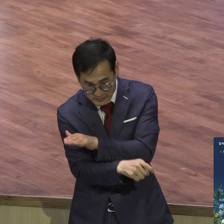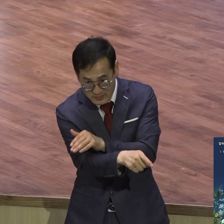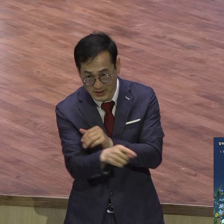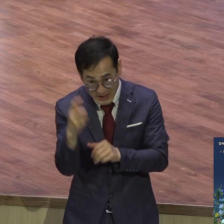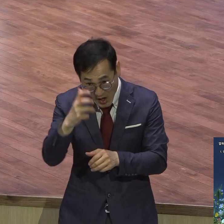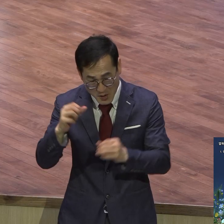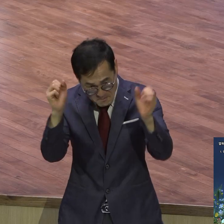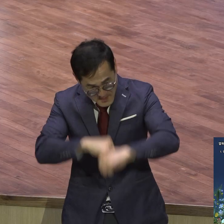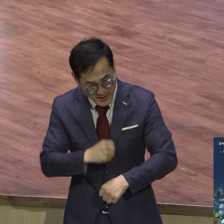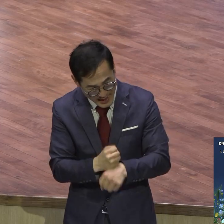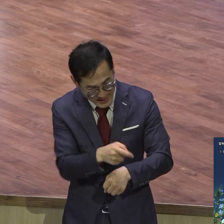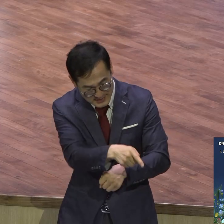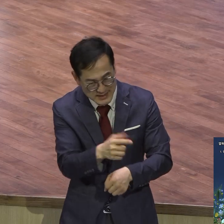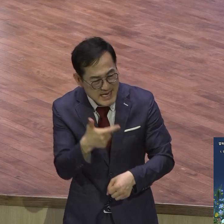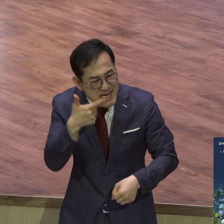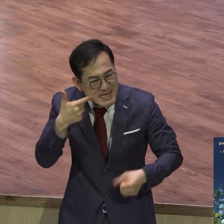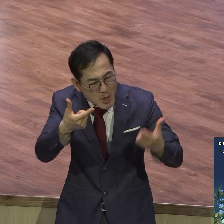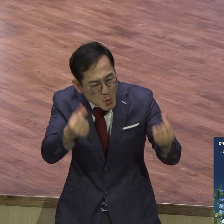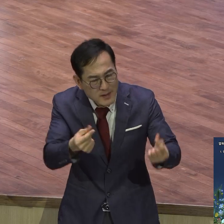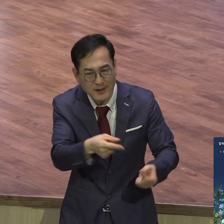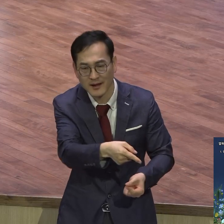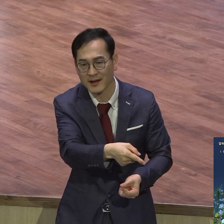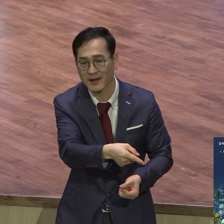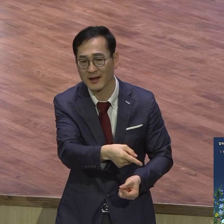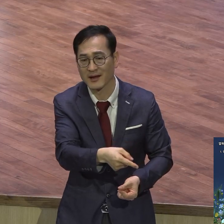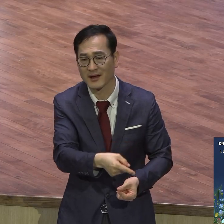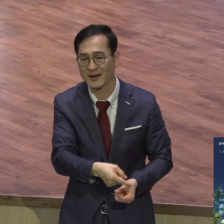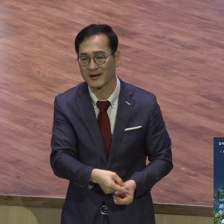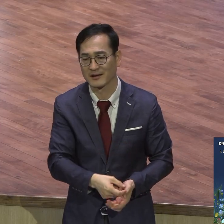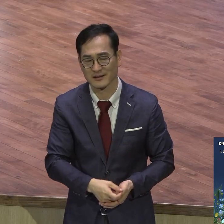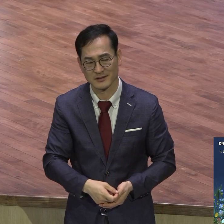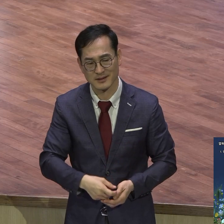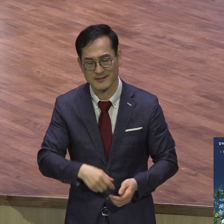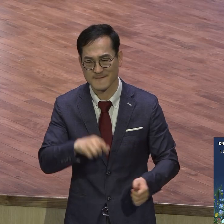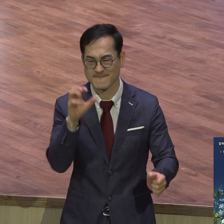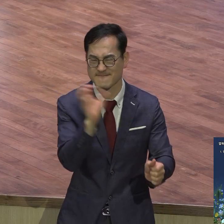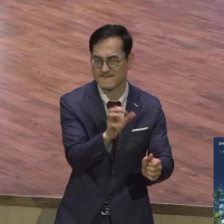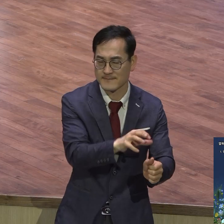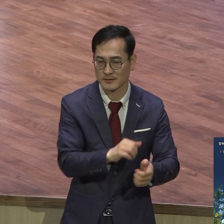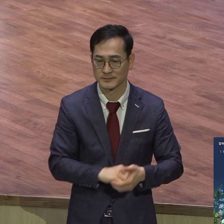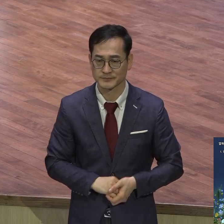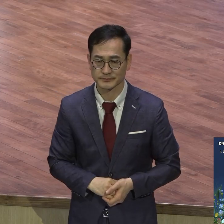그렇기 때문에 여러분이요. 뭘 영적 분배를 가져야 돼요.